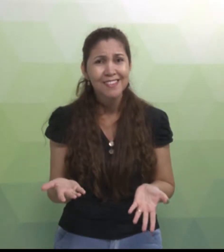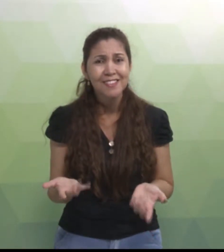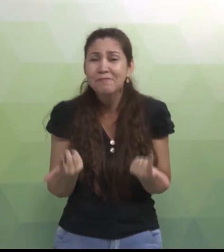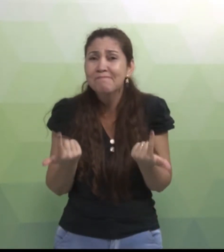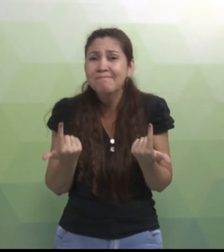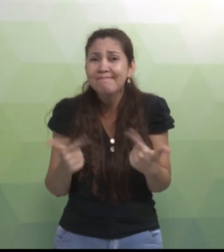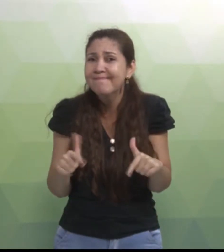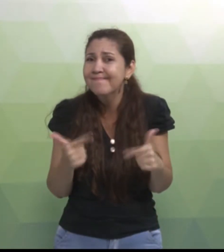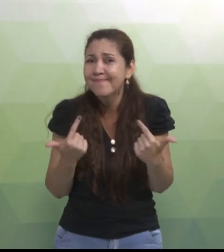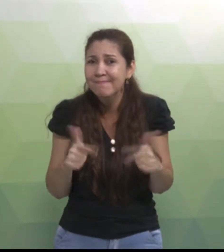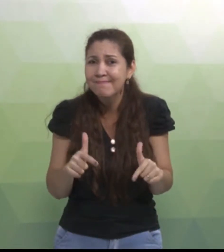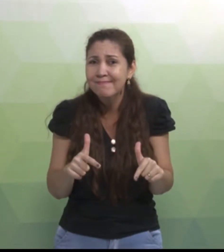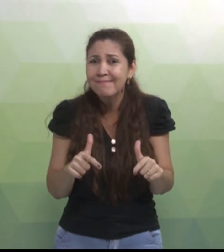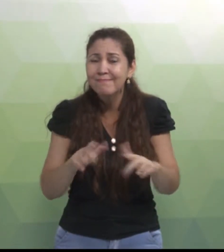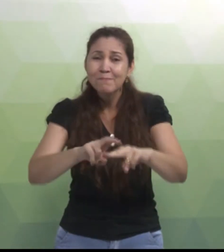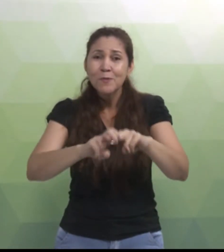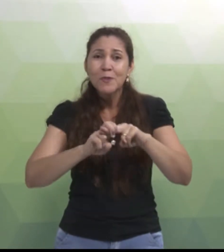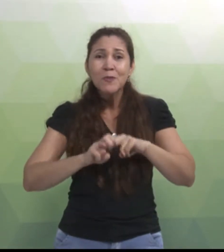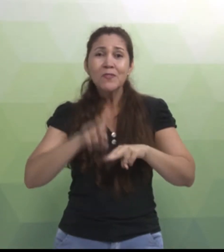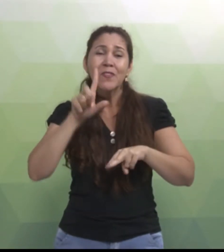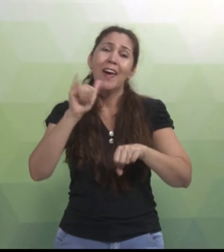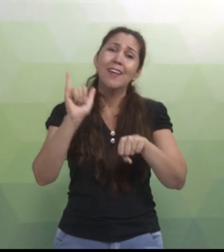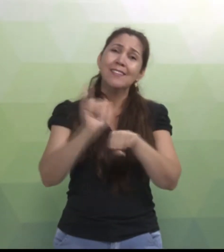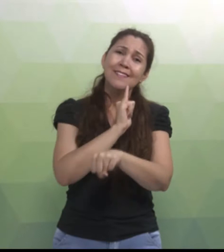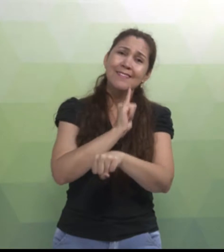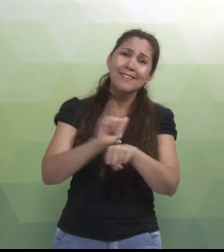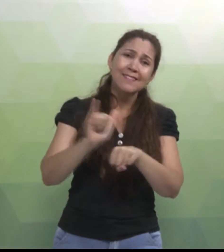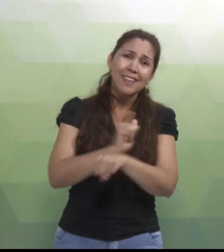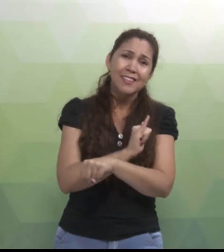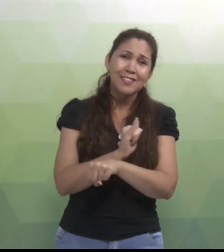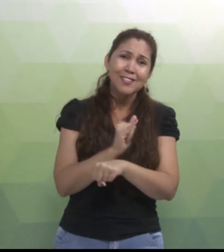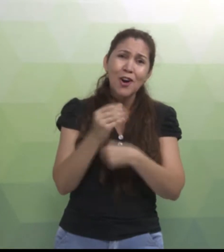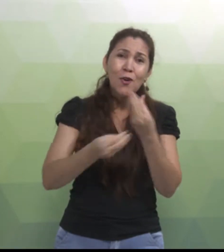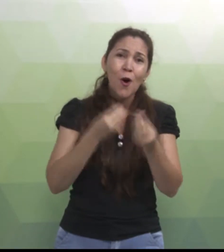tinha. Então, houve estratégias emergenciais.